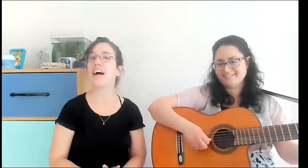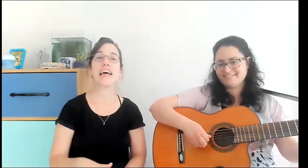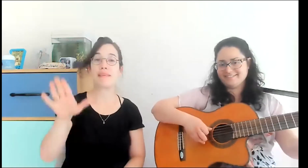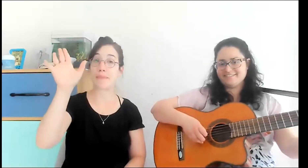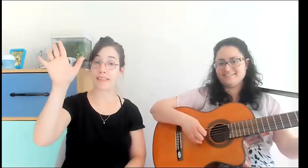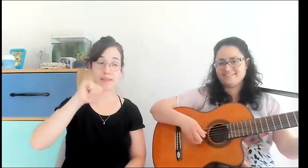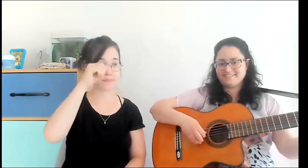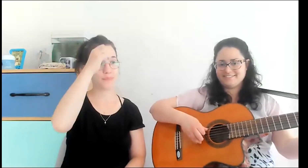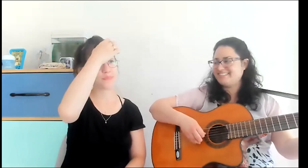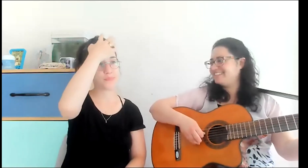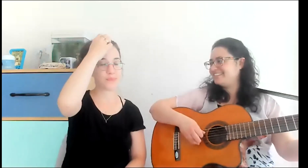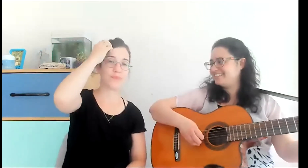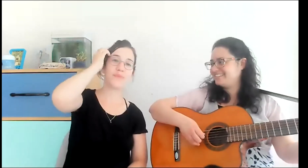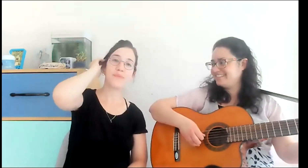אני מסמנת.